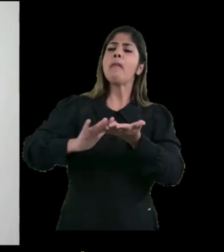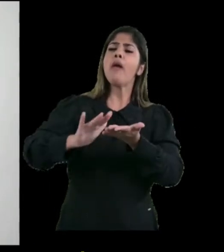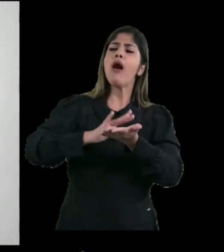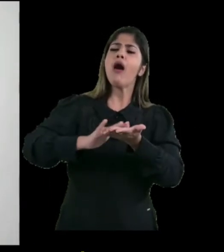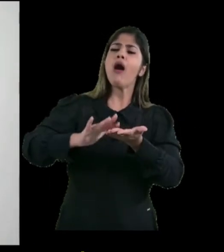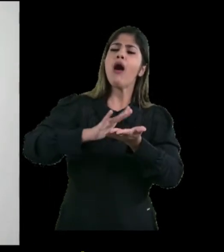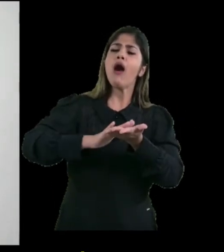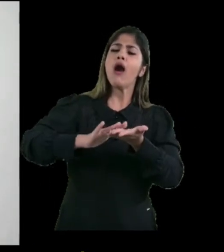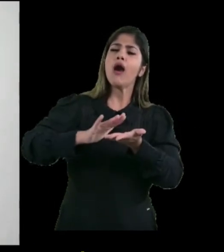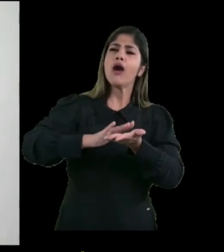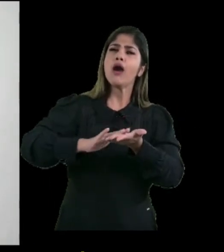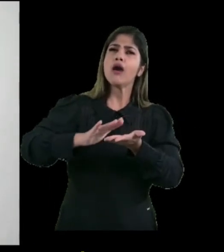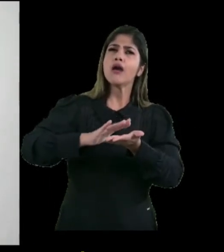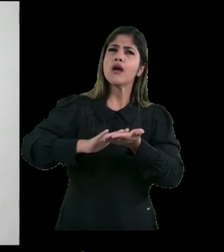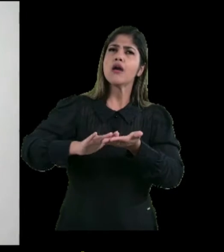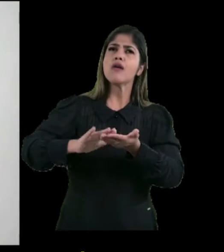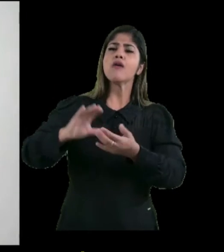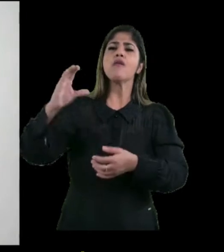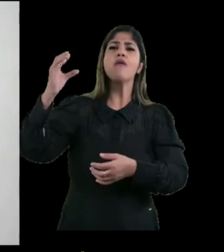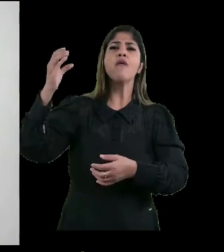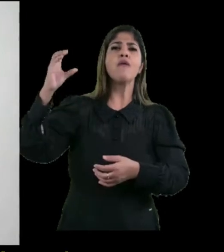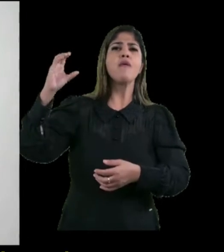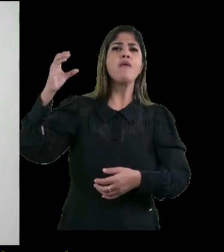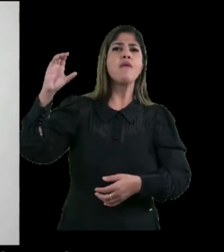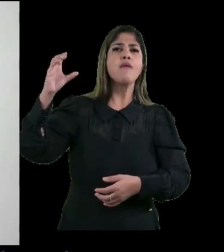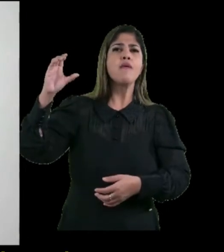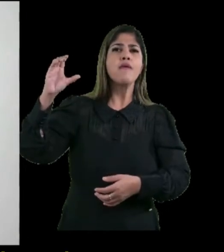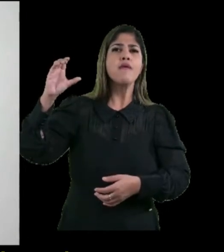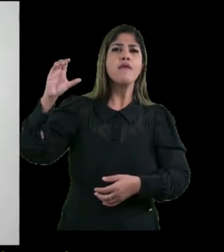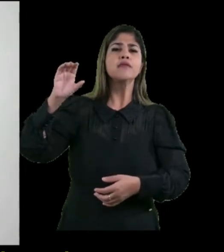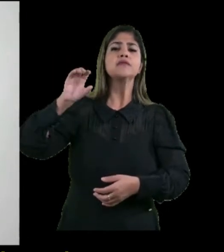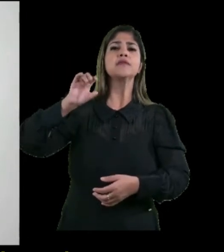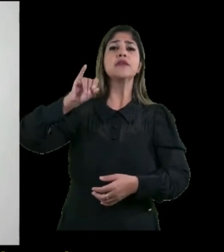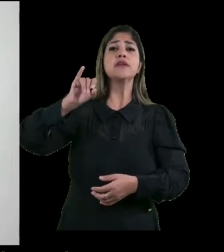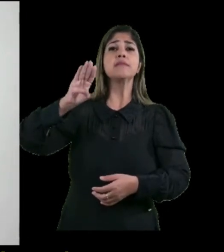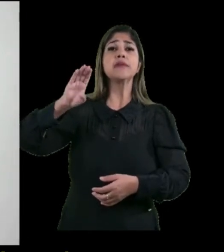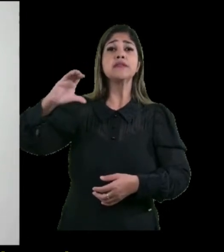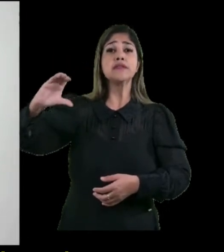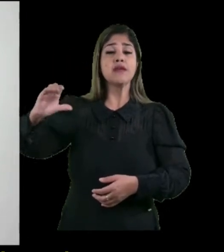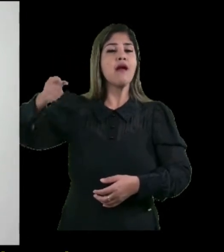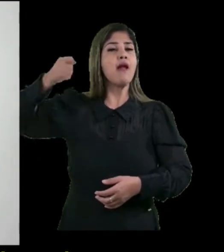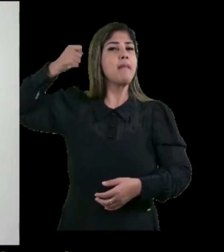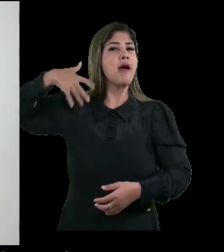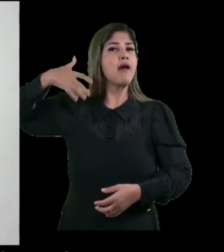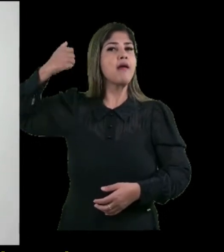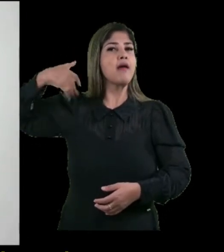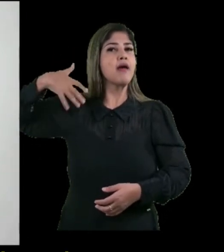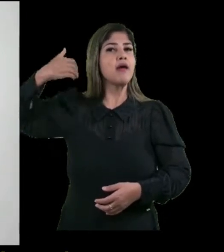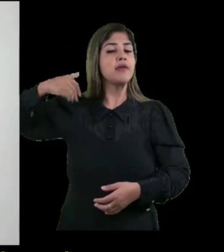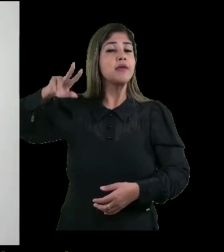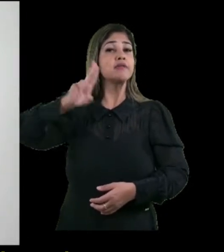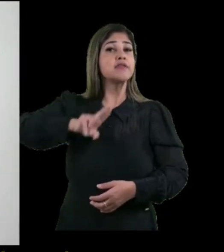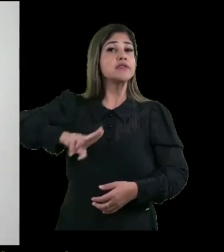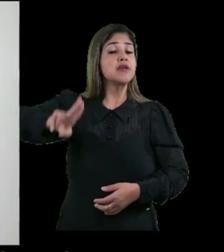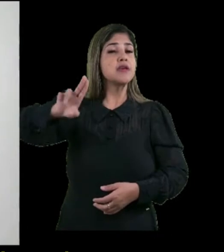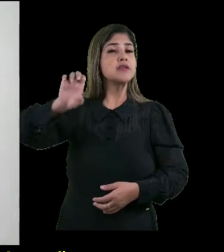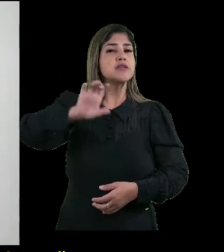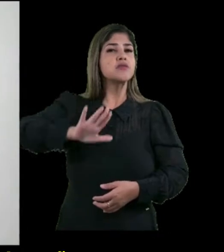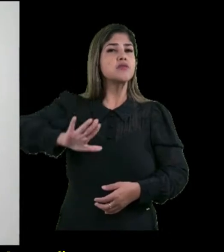com cursos pelo Instituto Benjamin Constant e audiodescritor pela Universidade Estadual